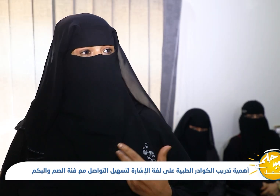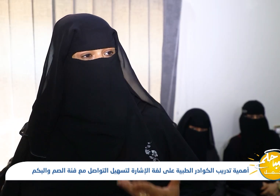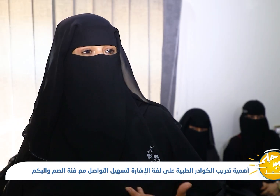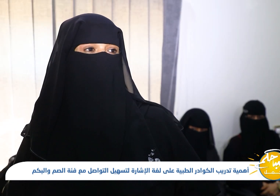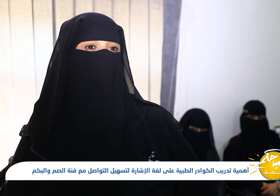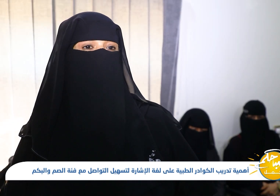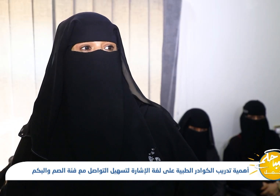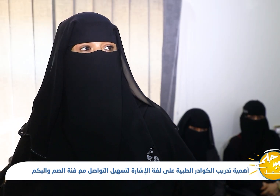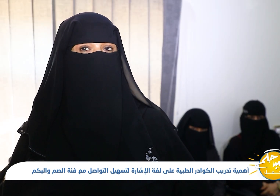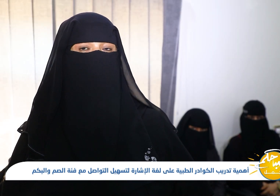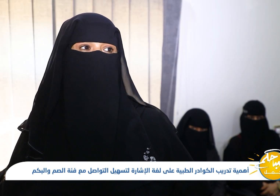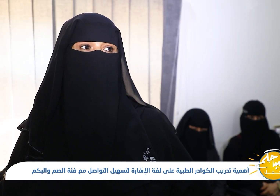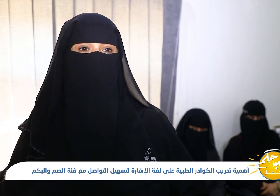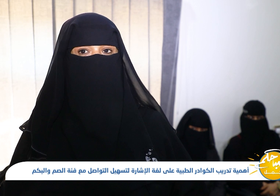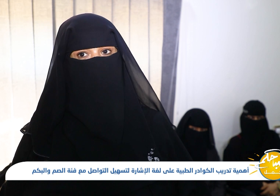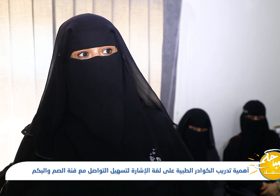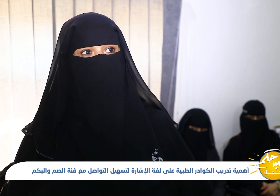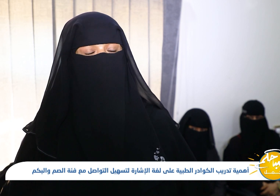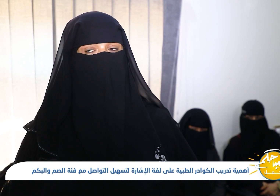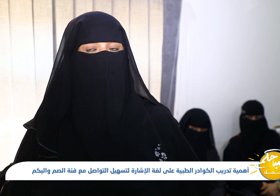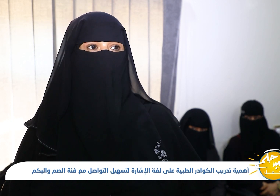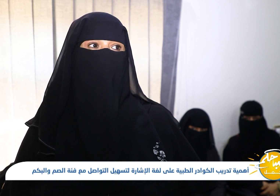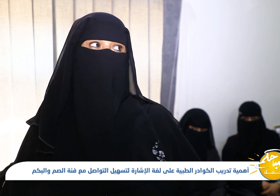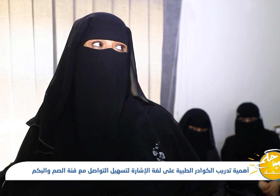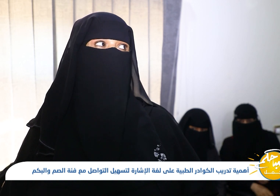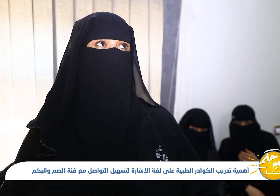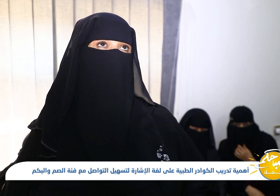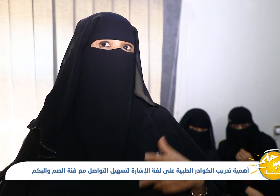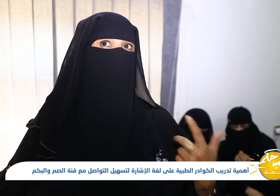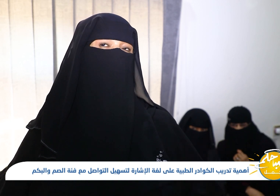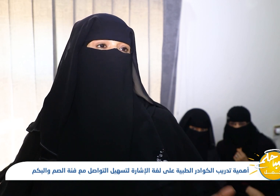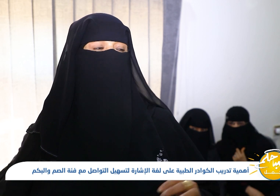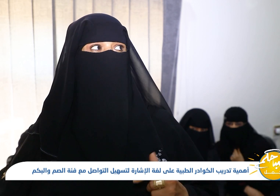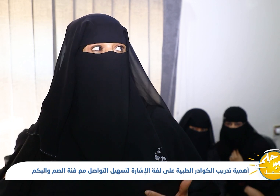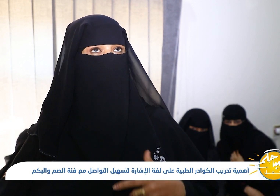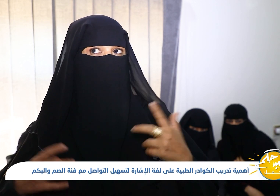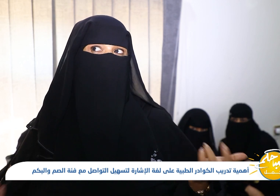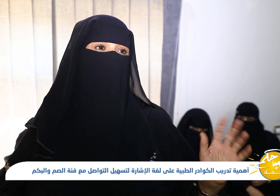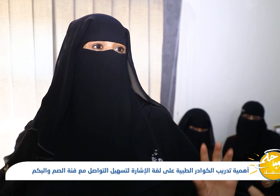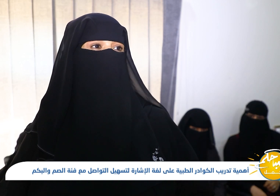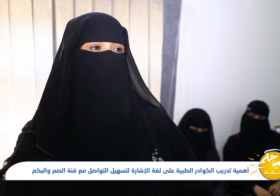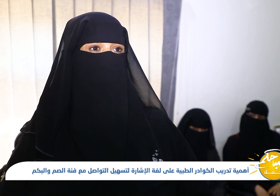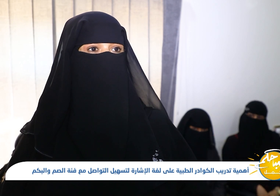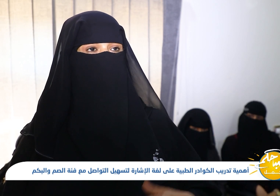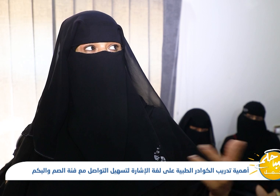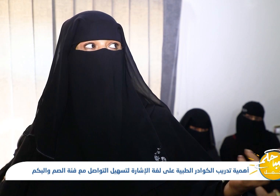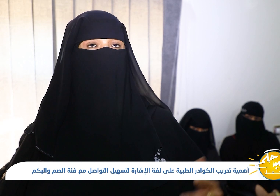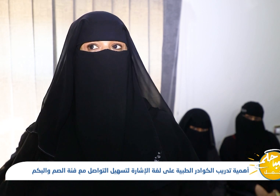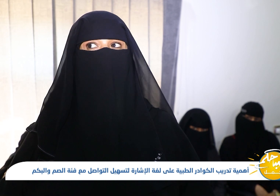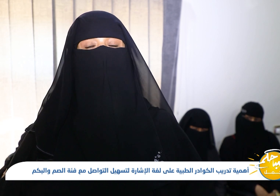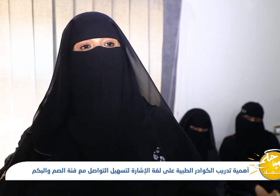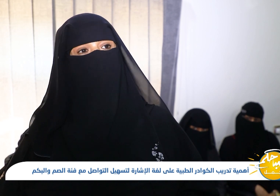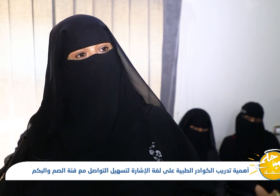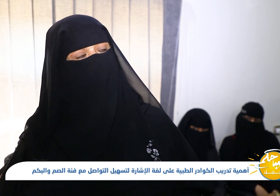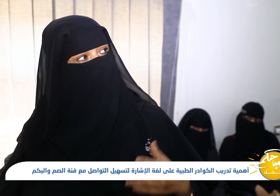قبل ما نبدأ نشارك بالدورة كنا بصراحة متخوفين، كنا يعني نقول يمكن ما يعني ما نفهمش الصم والبكم، يعني حاجة غريبة علينا بالإشارة